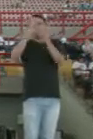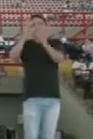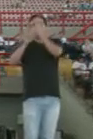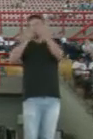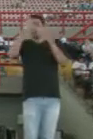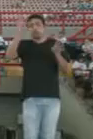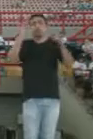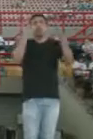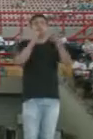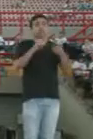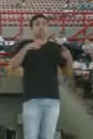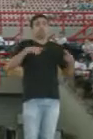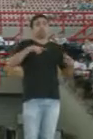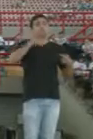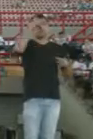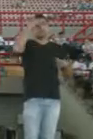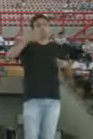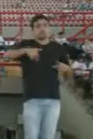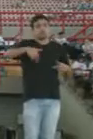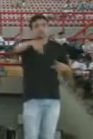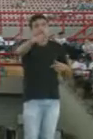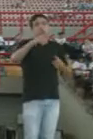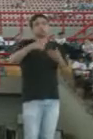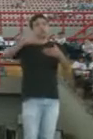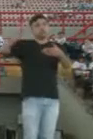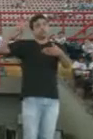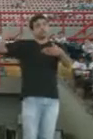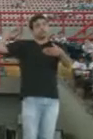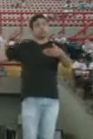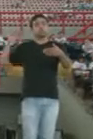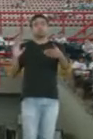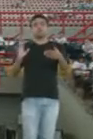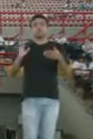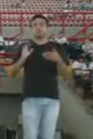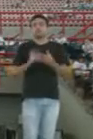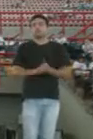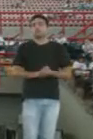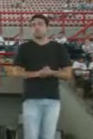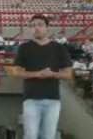todo. Existe o pra frente mente e existe o pra trás mente, não é não?